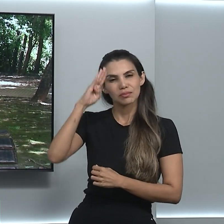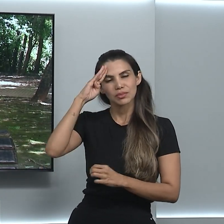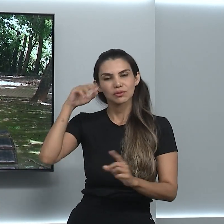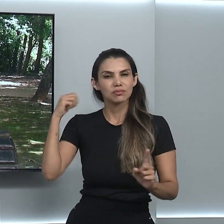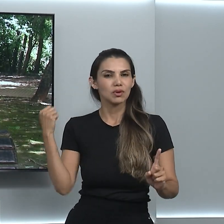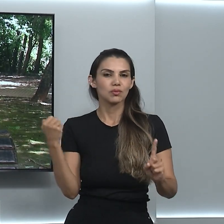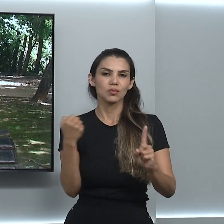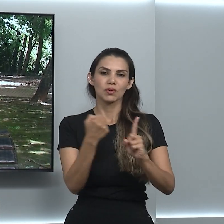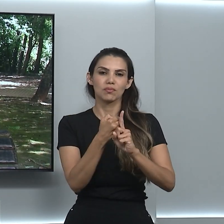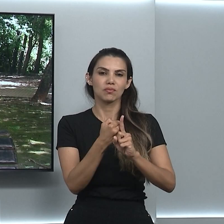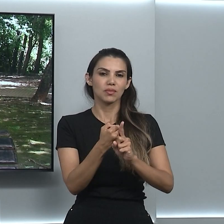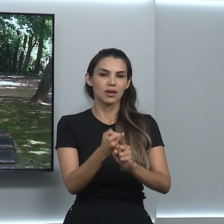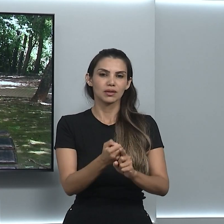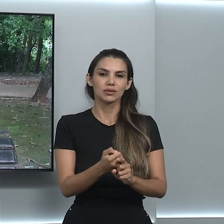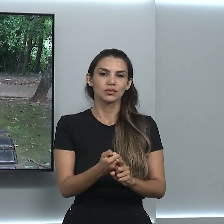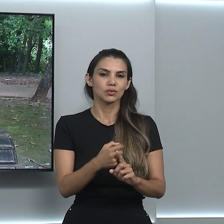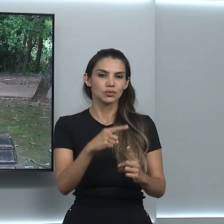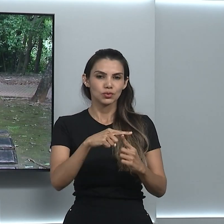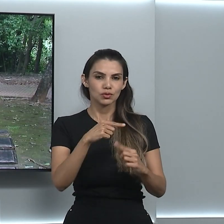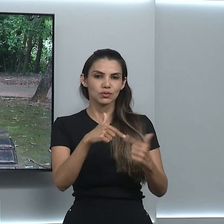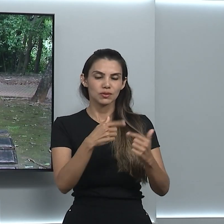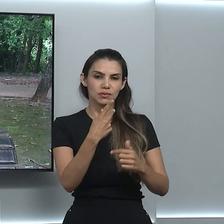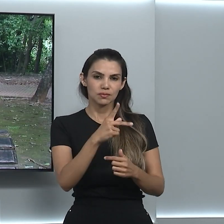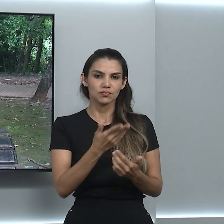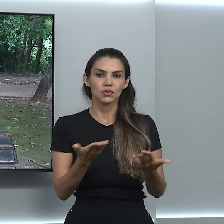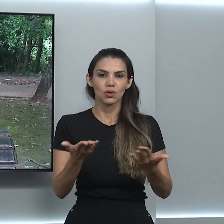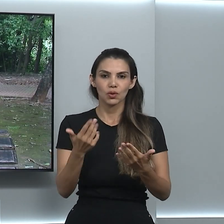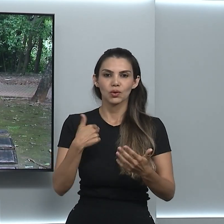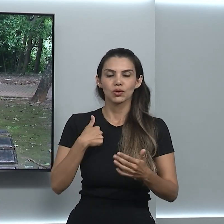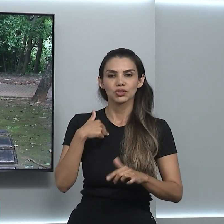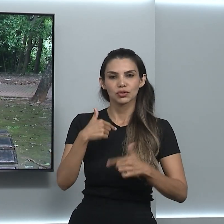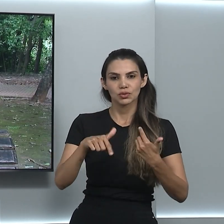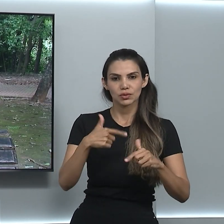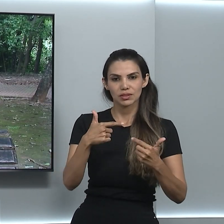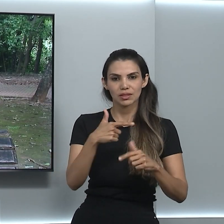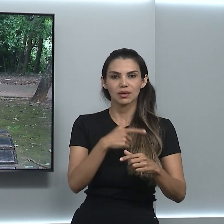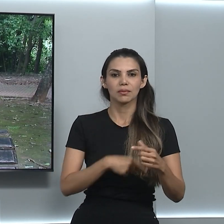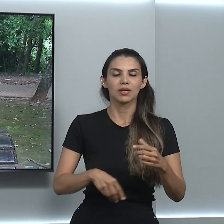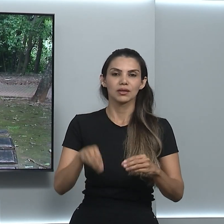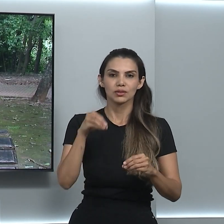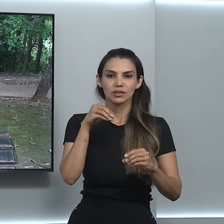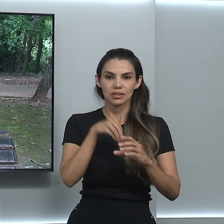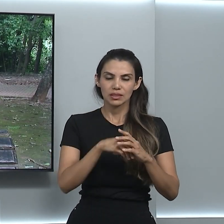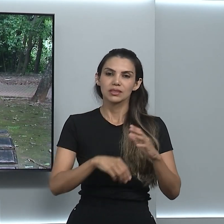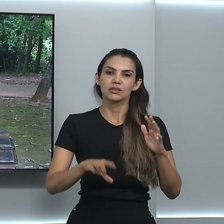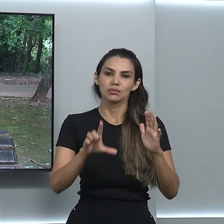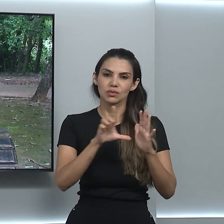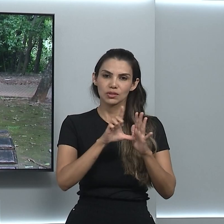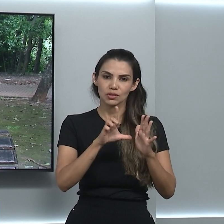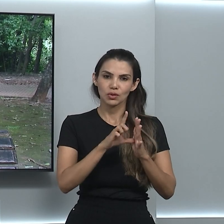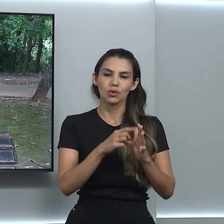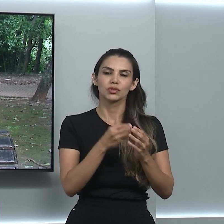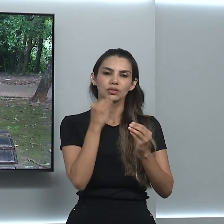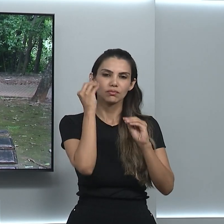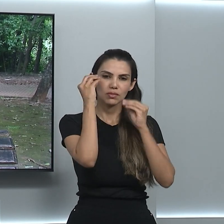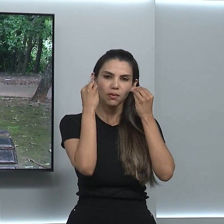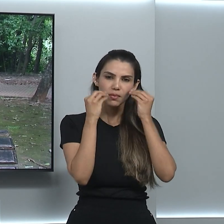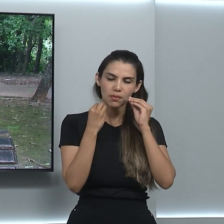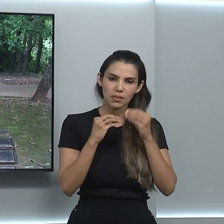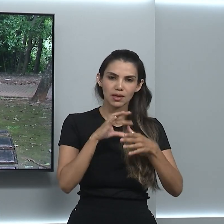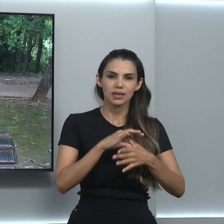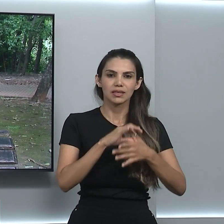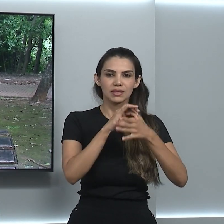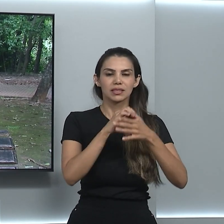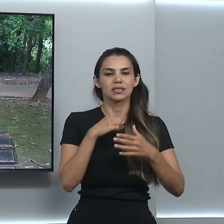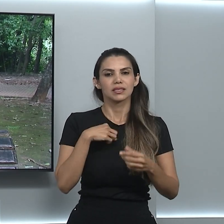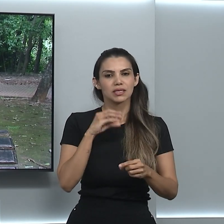dessa escala na sua vida. Hoje eu sou líder de cosméticos em uma grande varejista do país e eu cuido de uma das 20 maiores